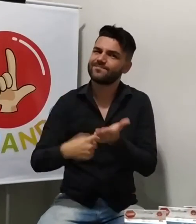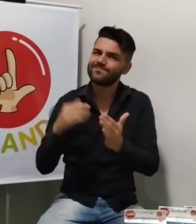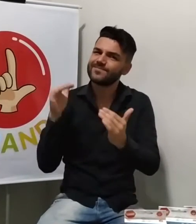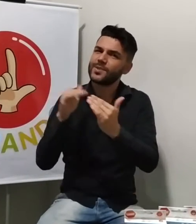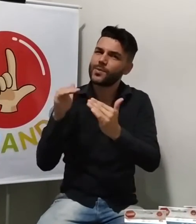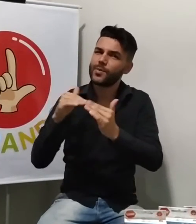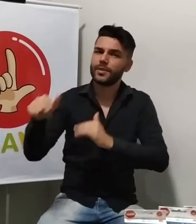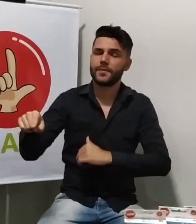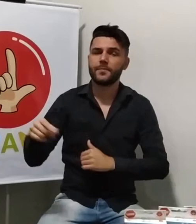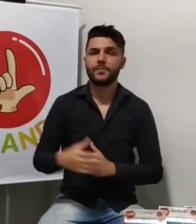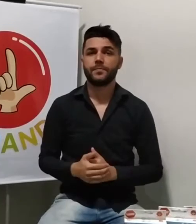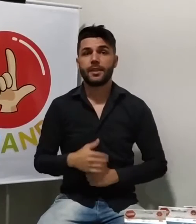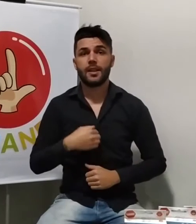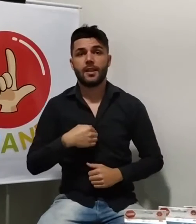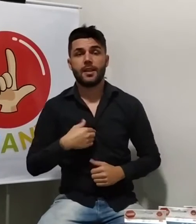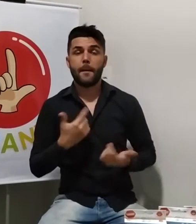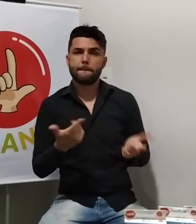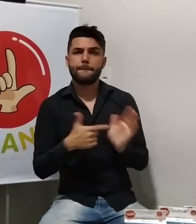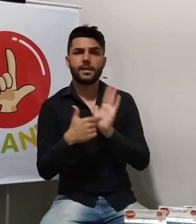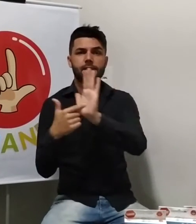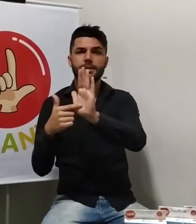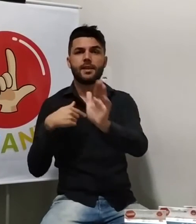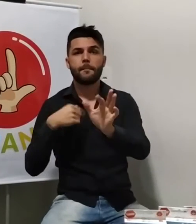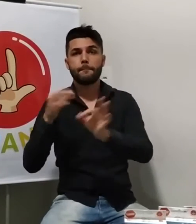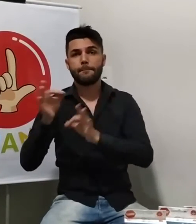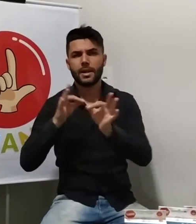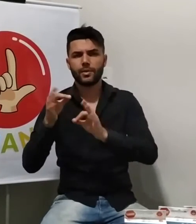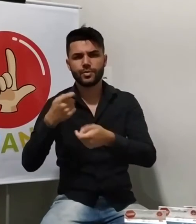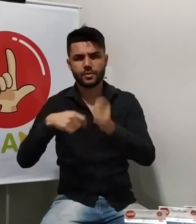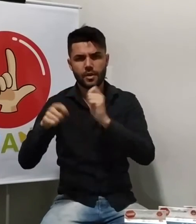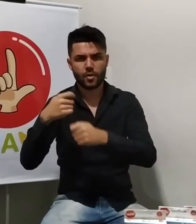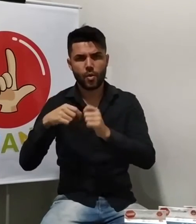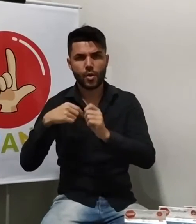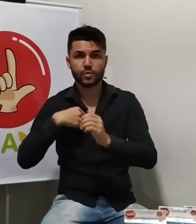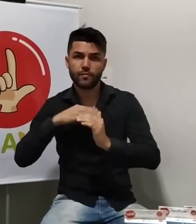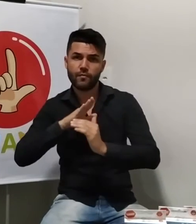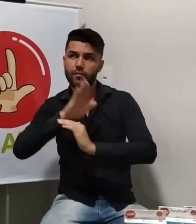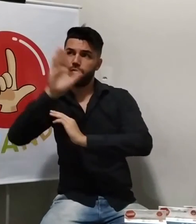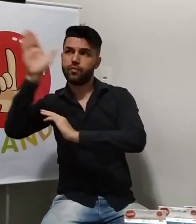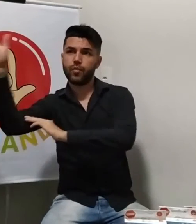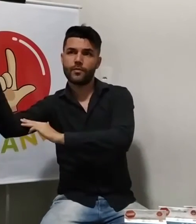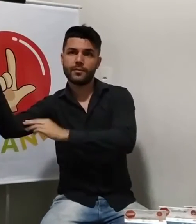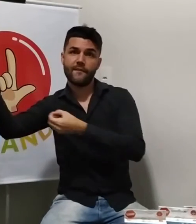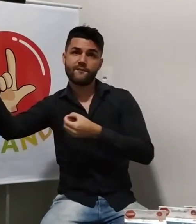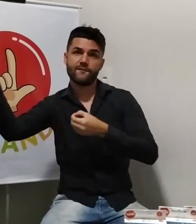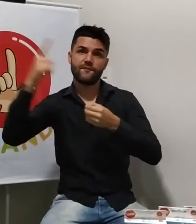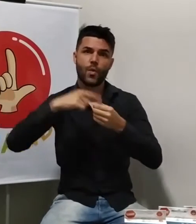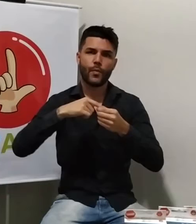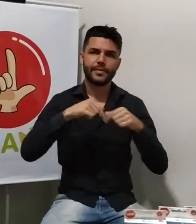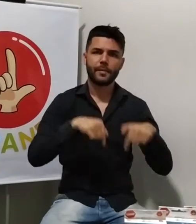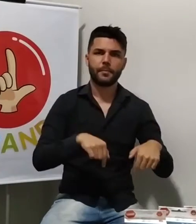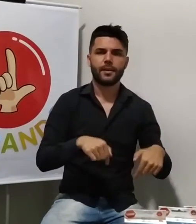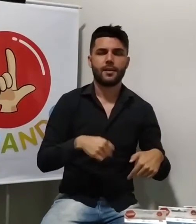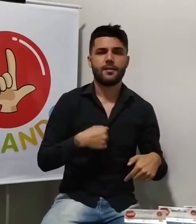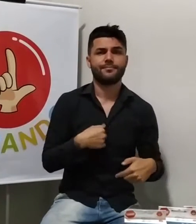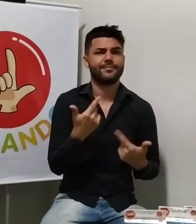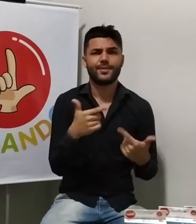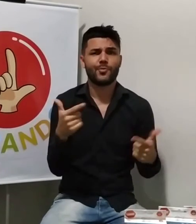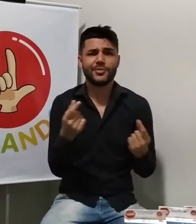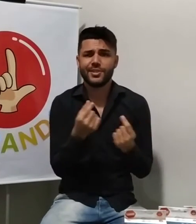mas não tinha dinheiro pra começar. Eu falei, pai, você me apresenta pra um cara rico? E meu pai me apresentou pra um empresário, que na época não tinha esse conceito de investidor anjo e